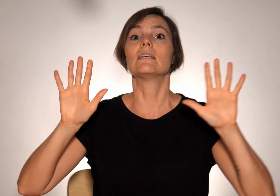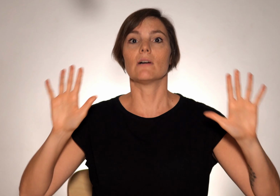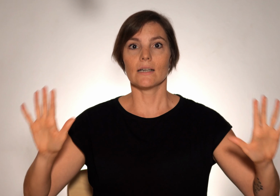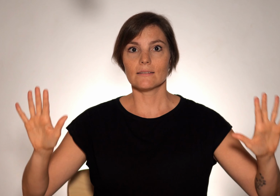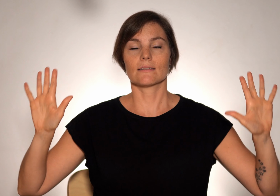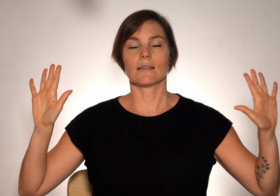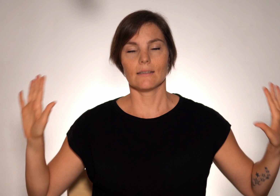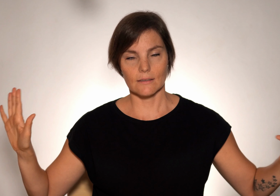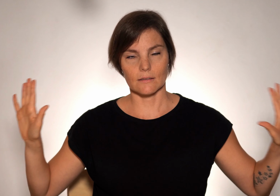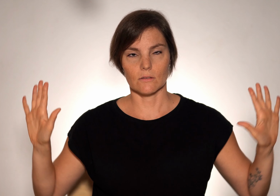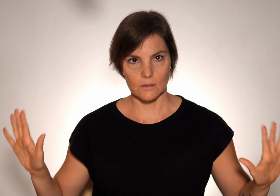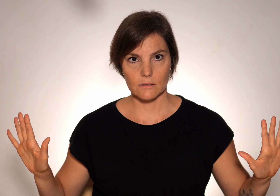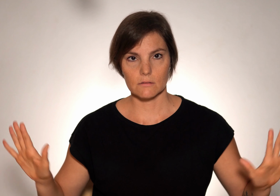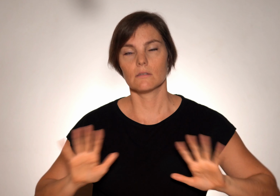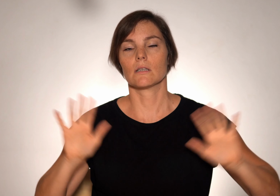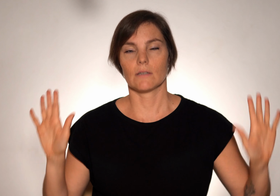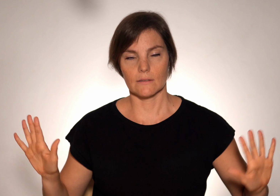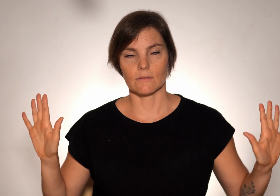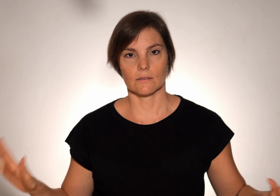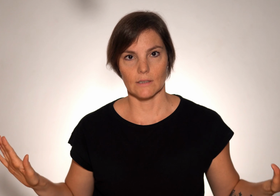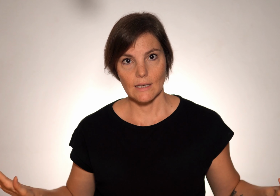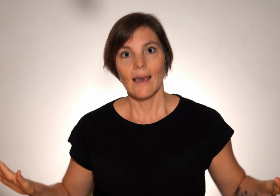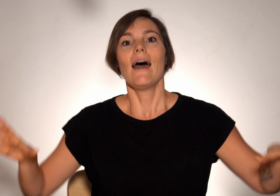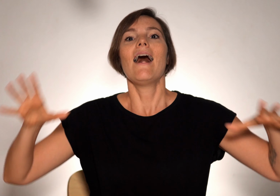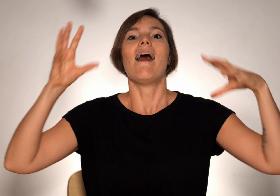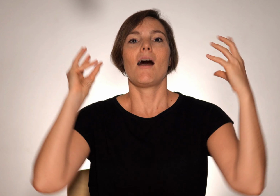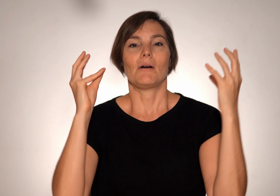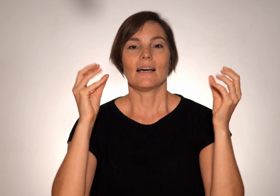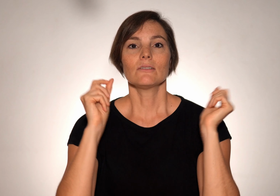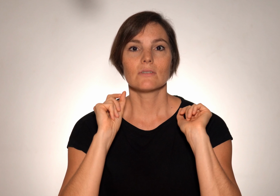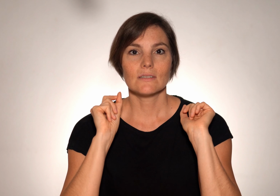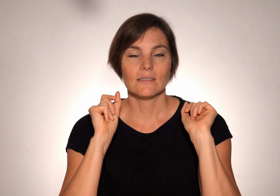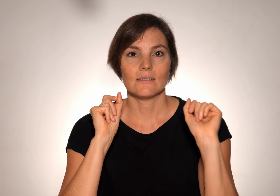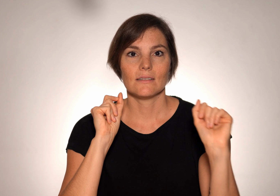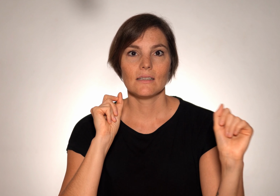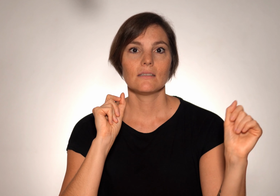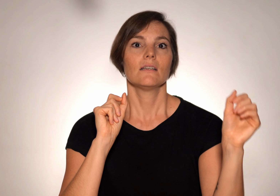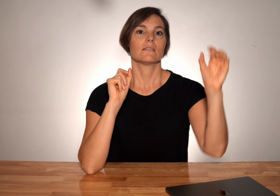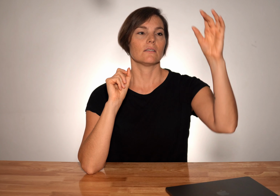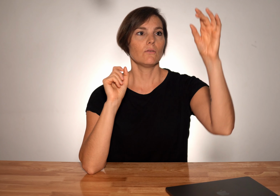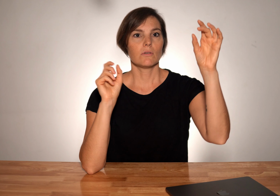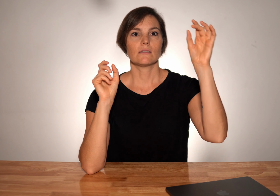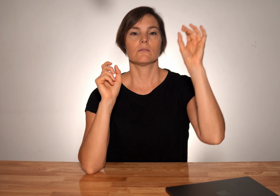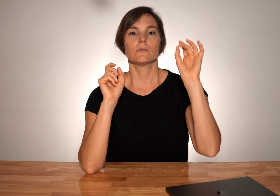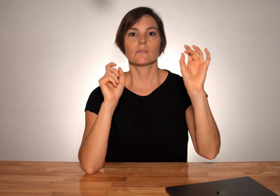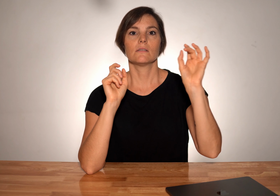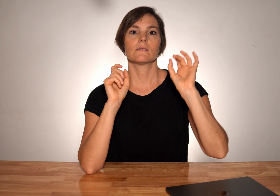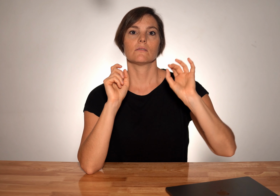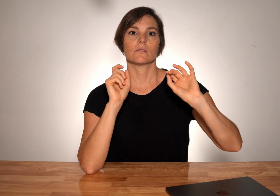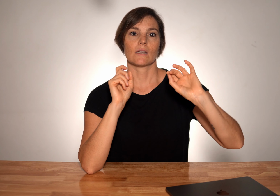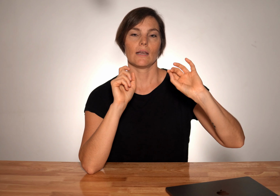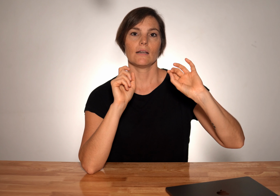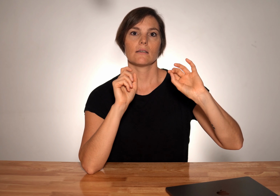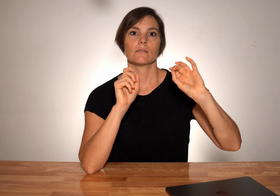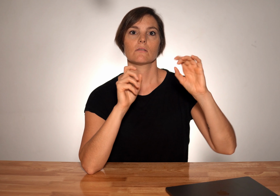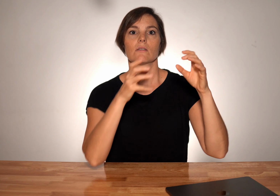Ich weiß, jetzt gerade ist es noch nicht so. Ich weiß, ich weiß, weiß. Aber langfristig gesehen sind Inflation, Zinsen und Gehälter sozusagen